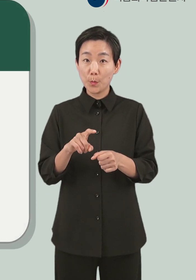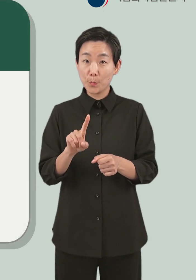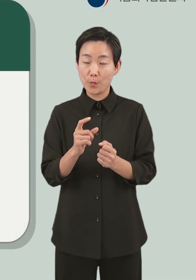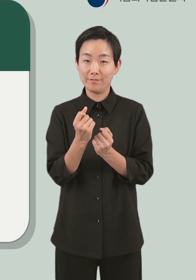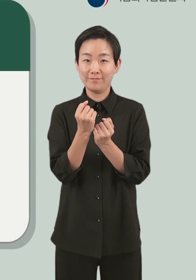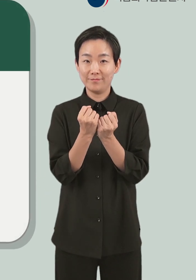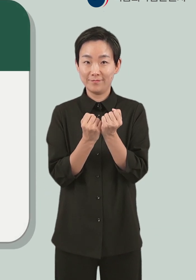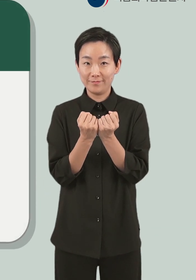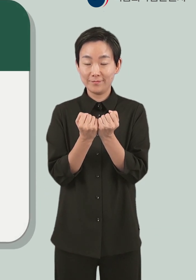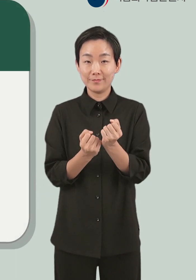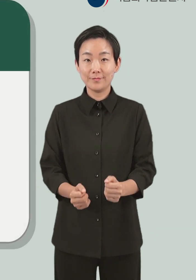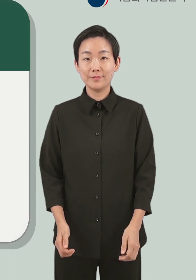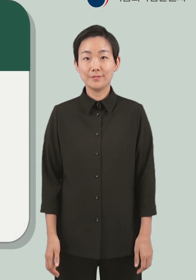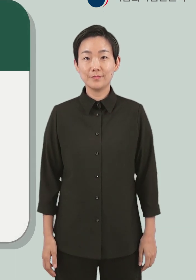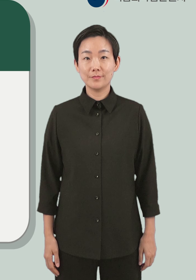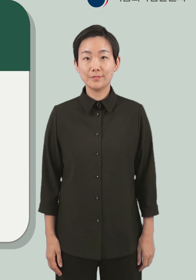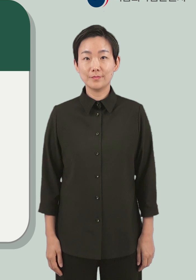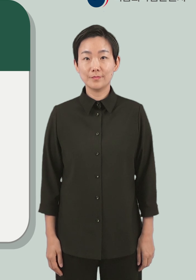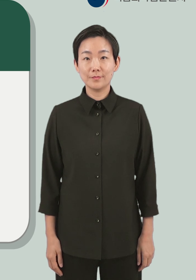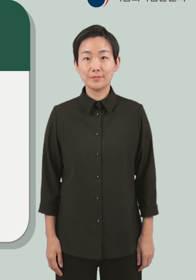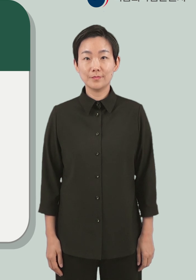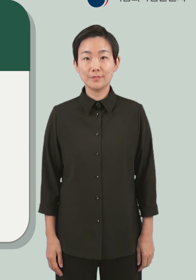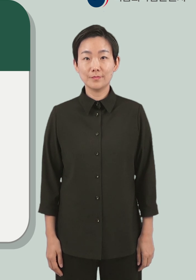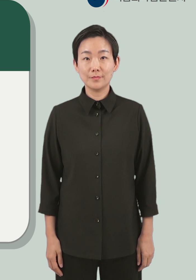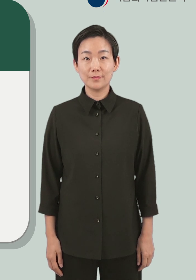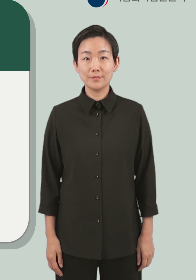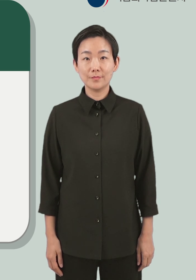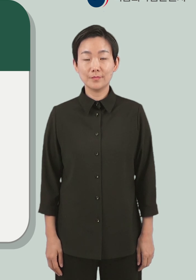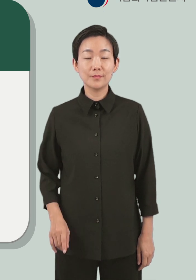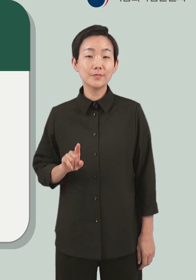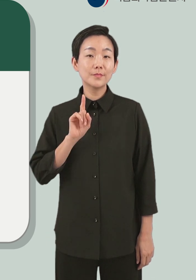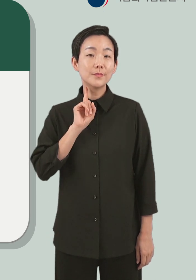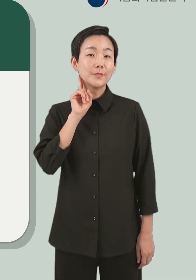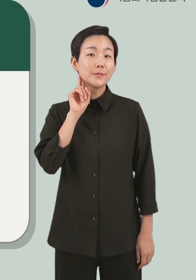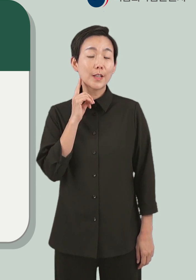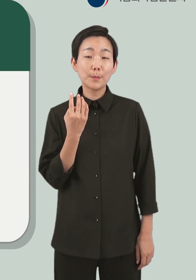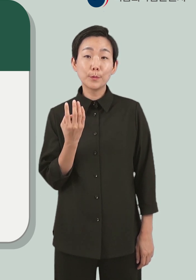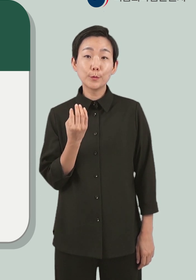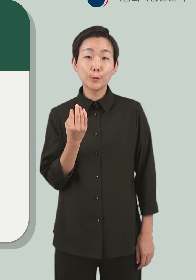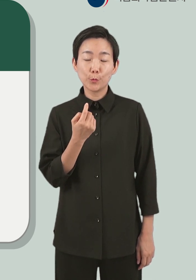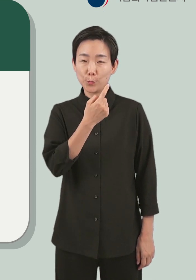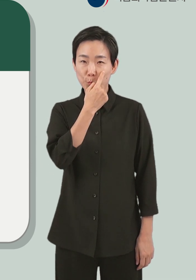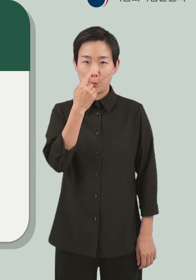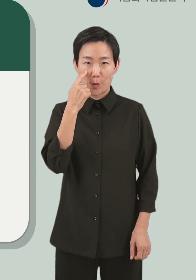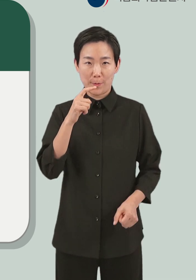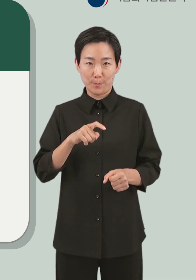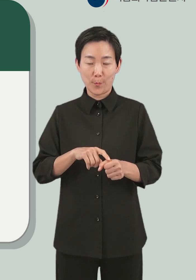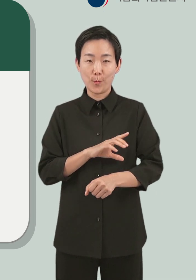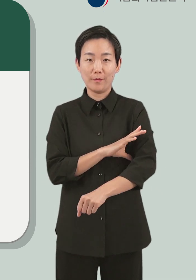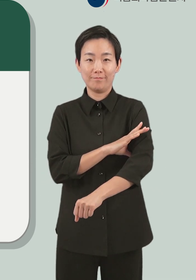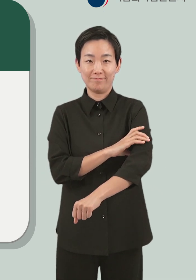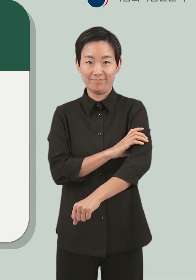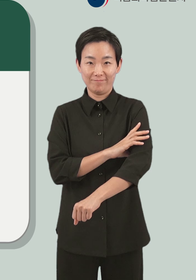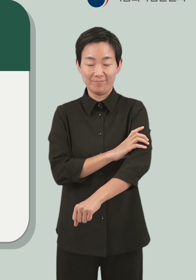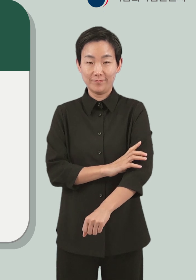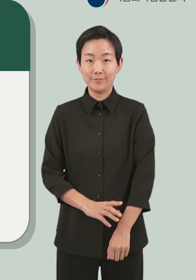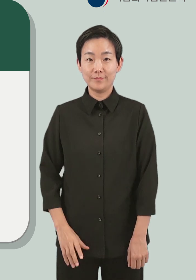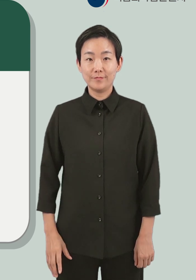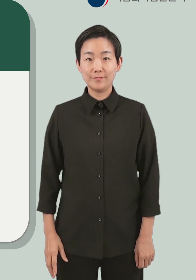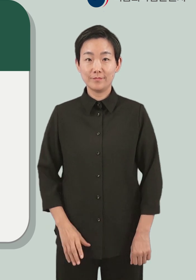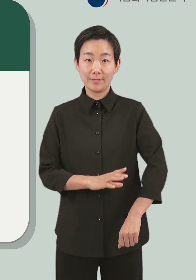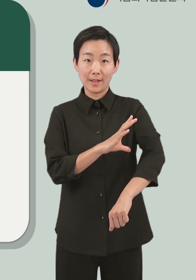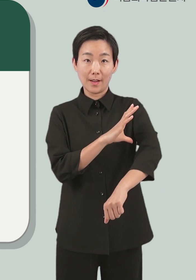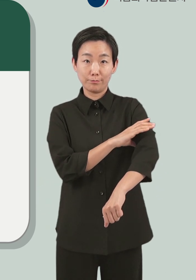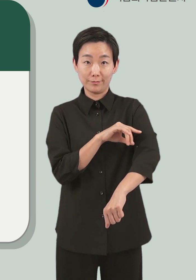이 의료기기의 사용 목적은 무엇입니까? 이 의료기기는 혈압을 간접적으로 측정하기 위해 사용하며 컵에